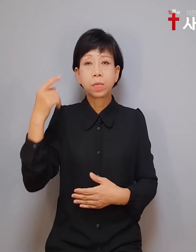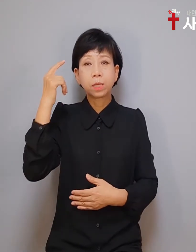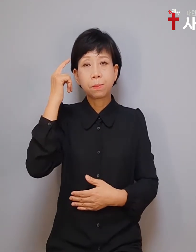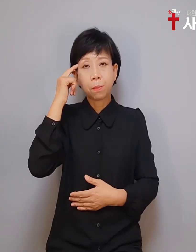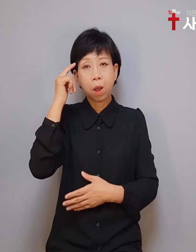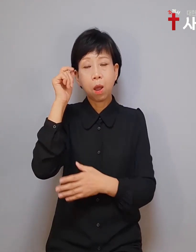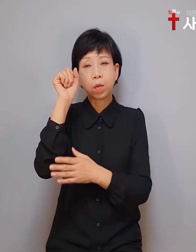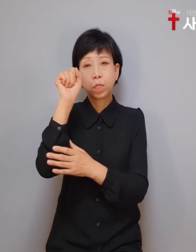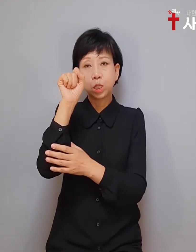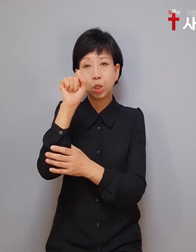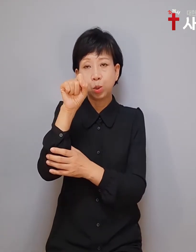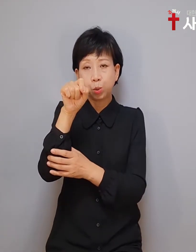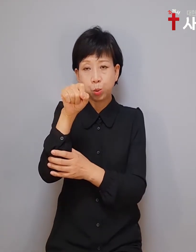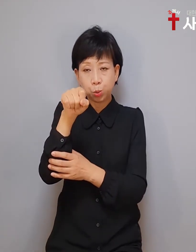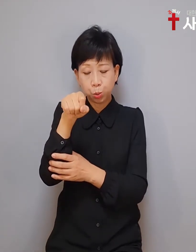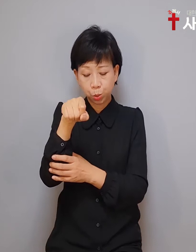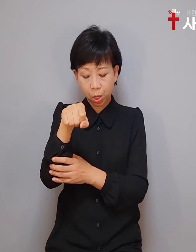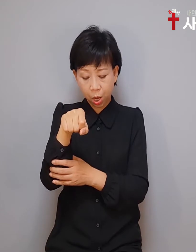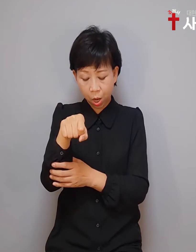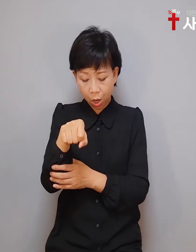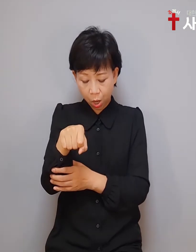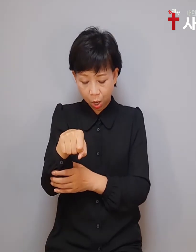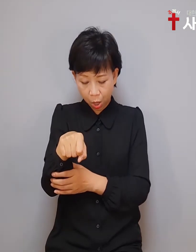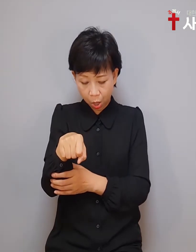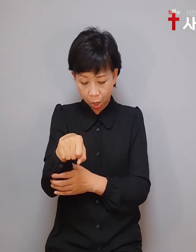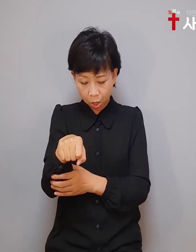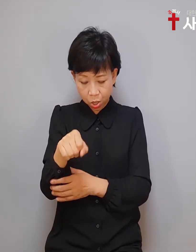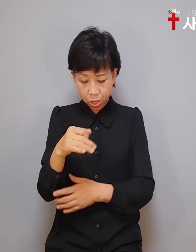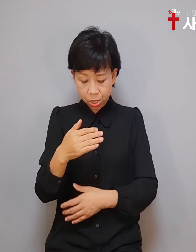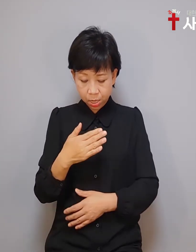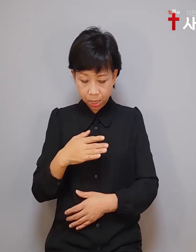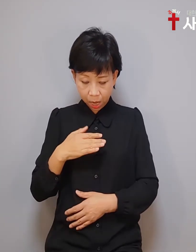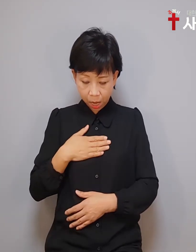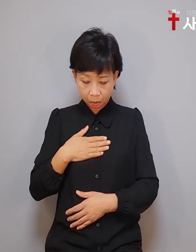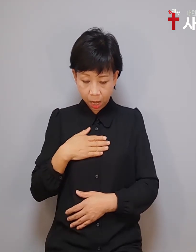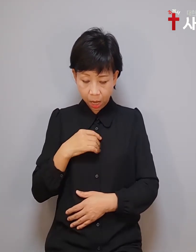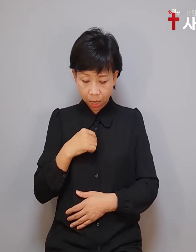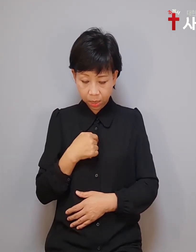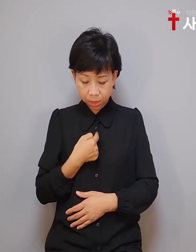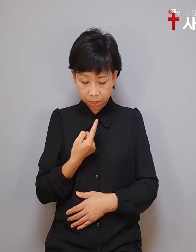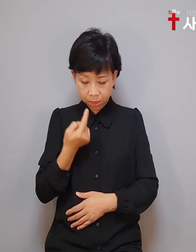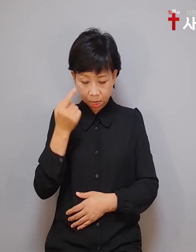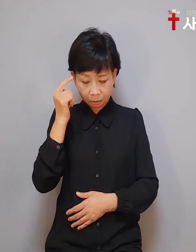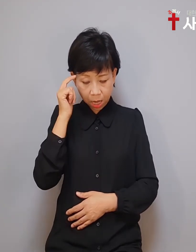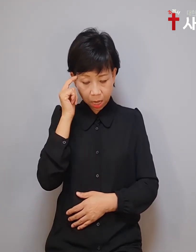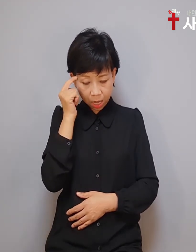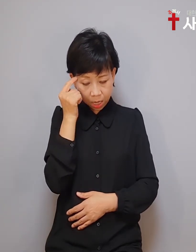고요히 머리 숙여 나를